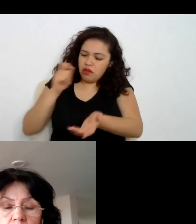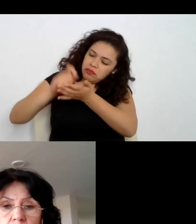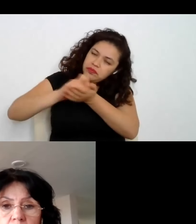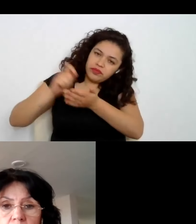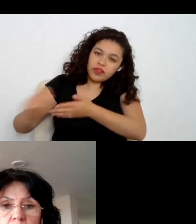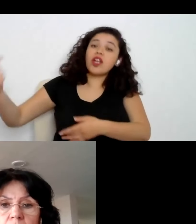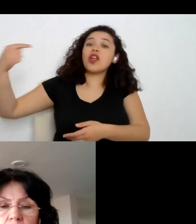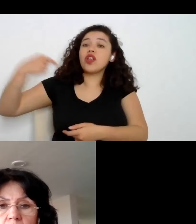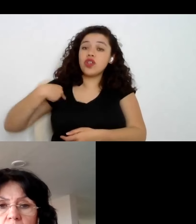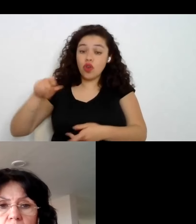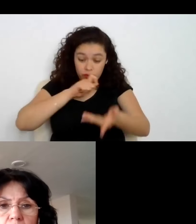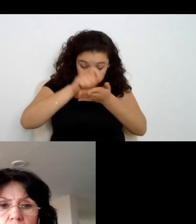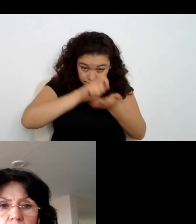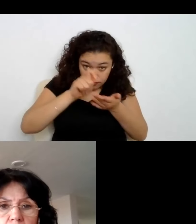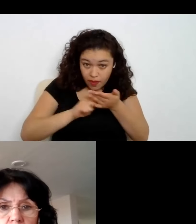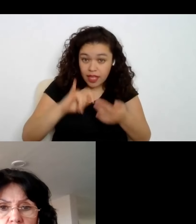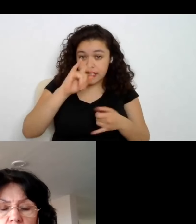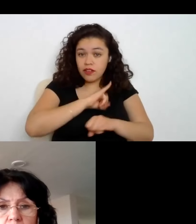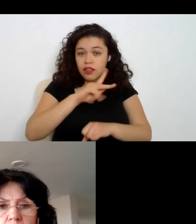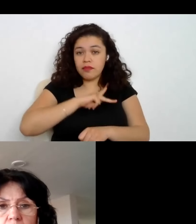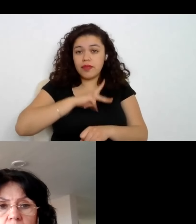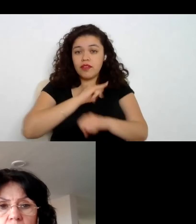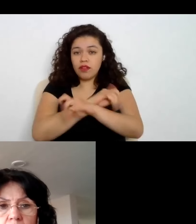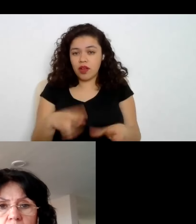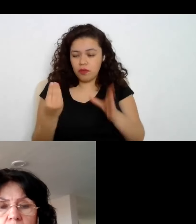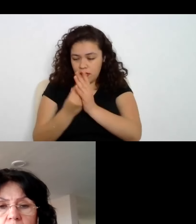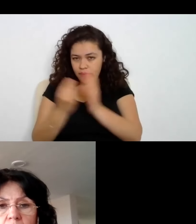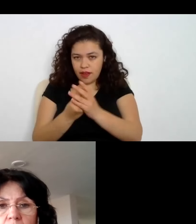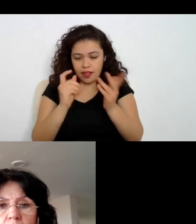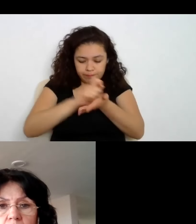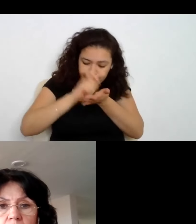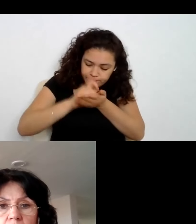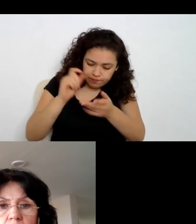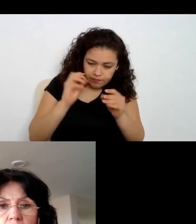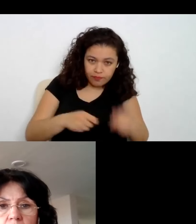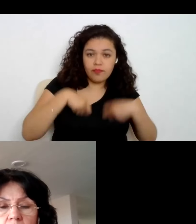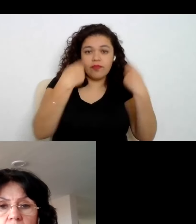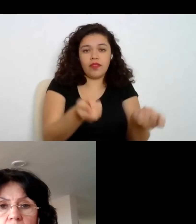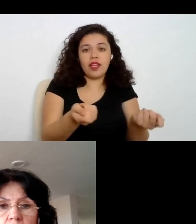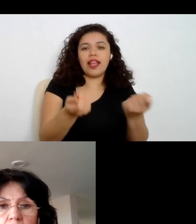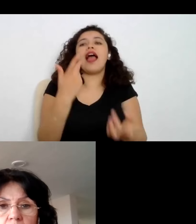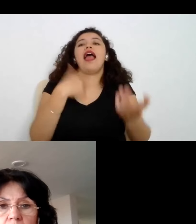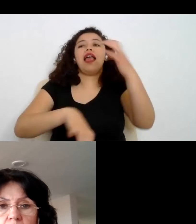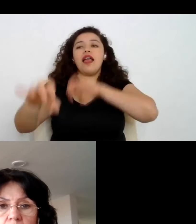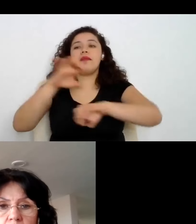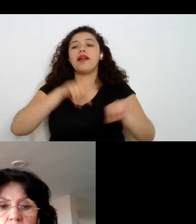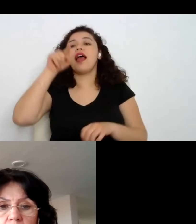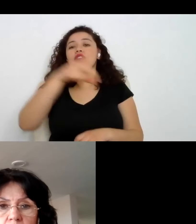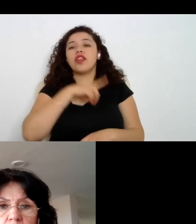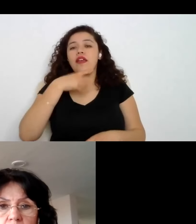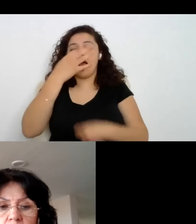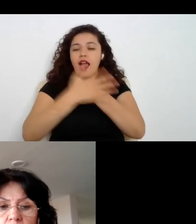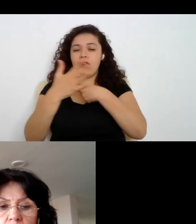una solicitud de empleo donde estoy dando mis datos personales, la empresa debería poner a mi disposición un aviso